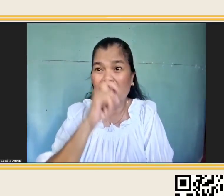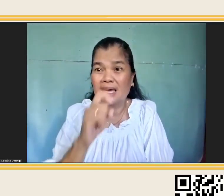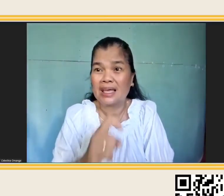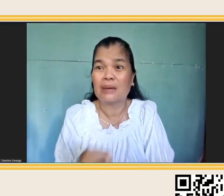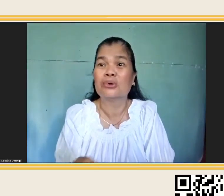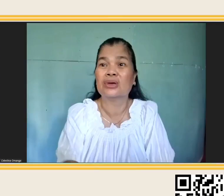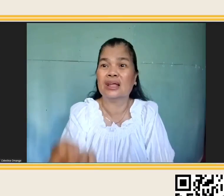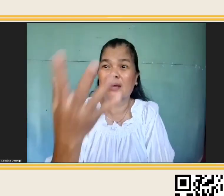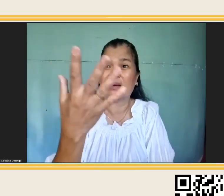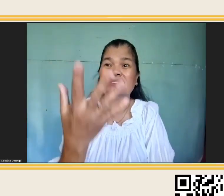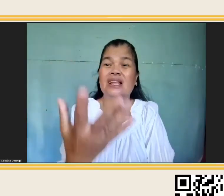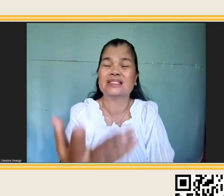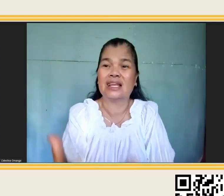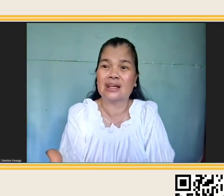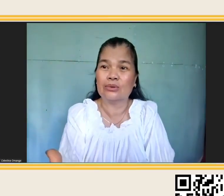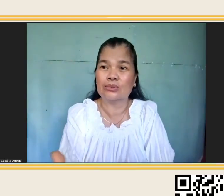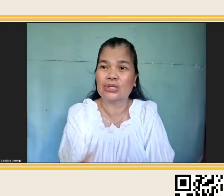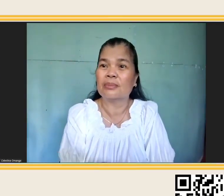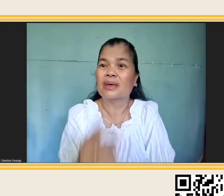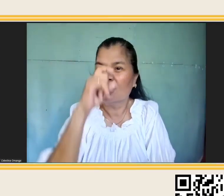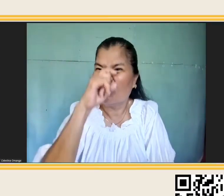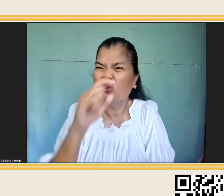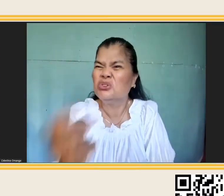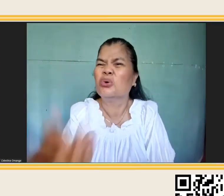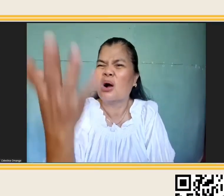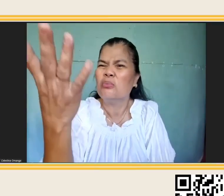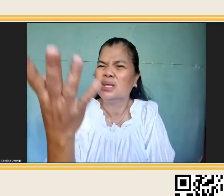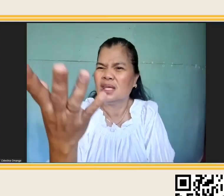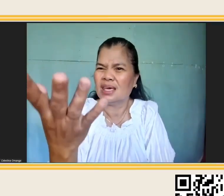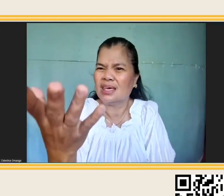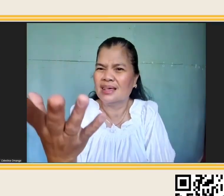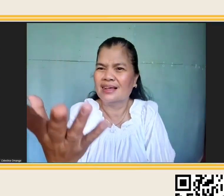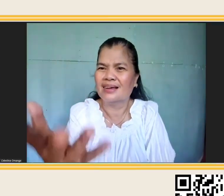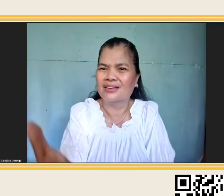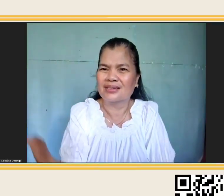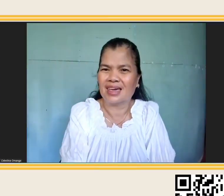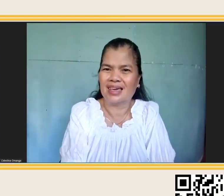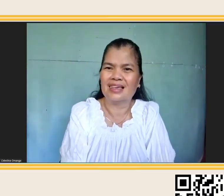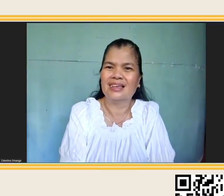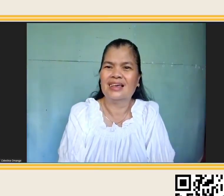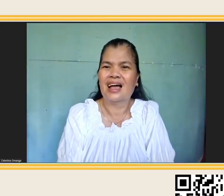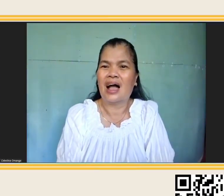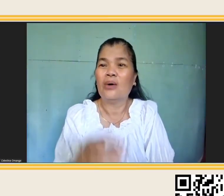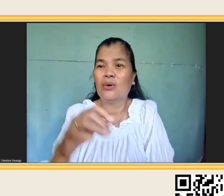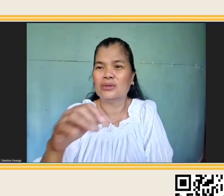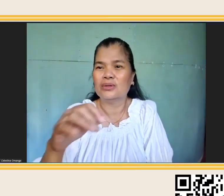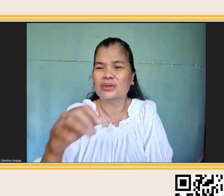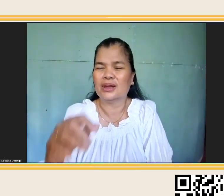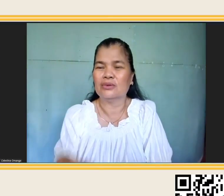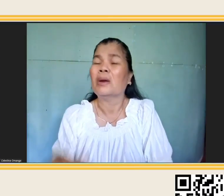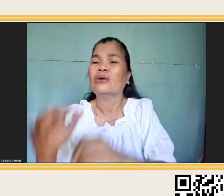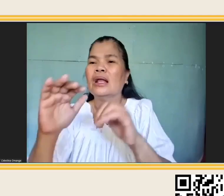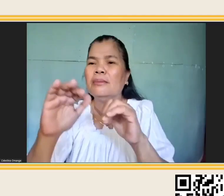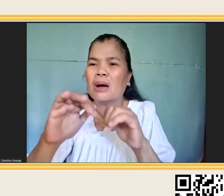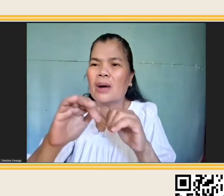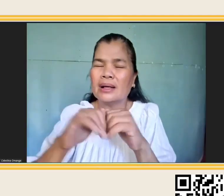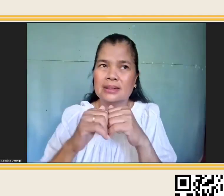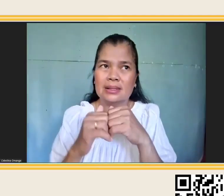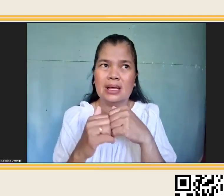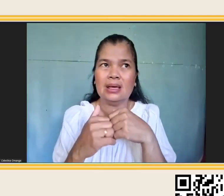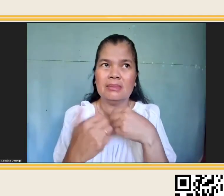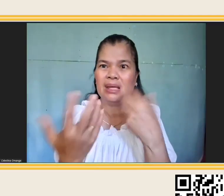Pero ito makikita mong pag sila nag-usap, old you, how many? Okay. How old are you? Pero